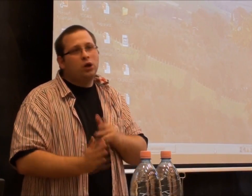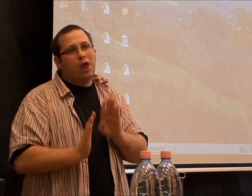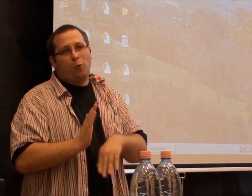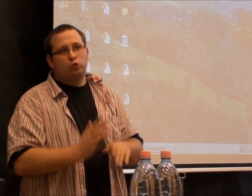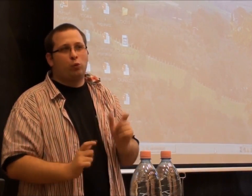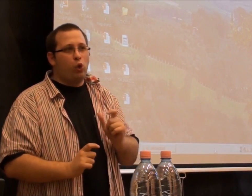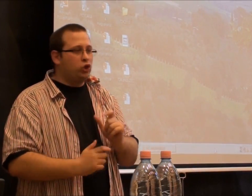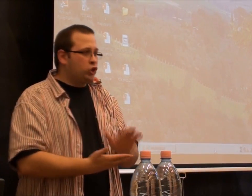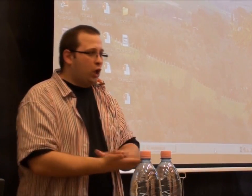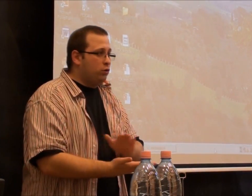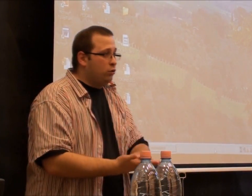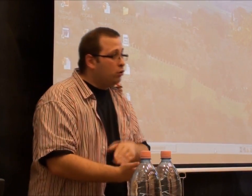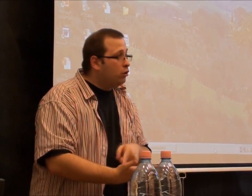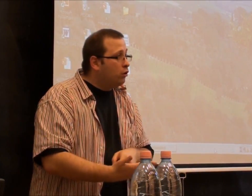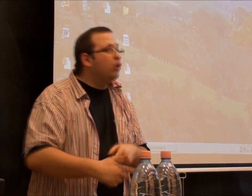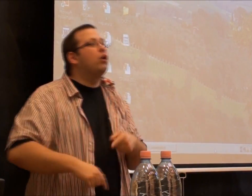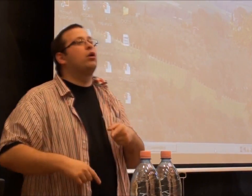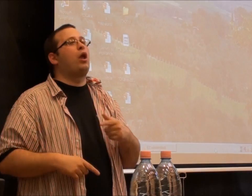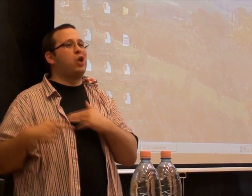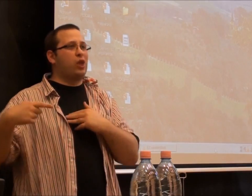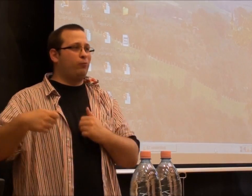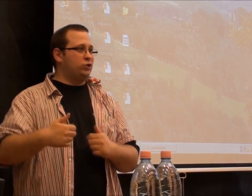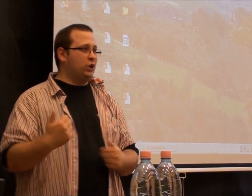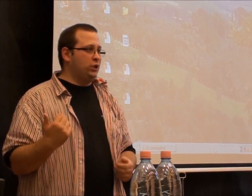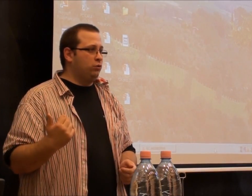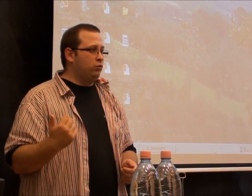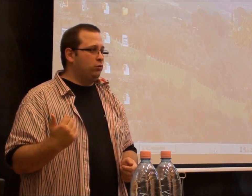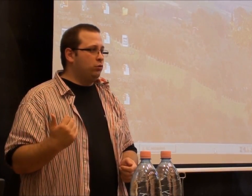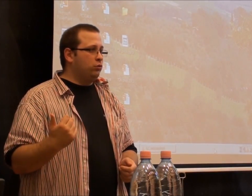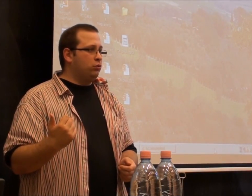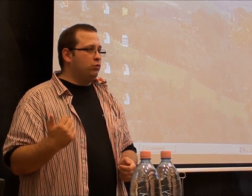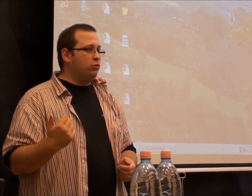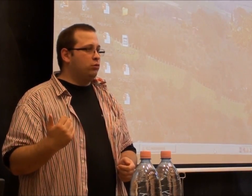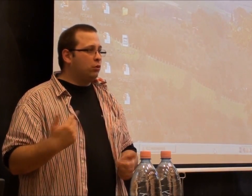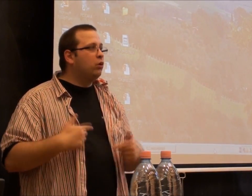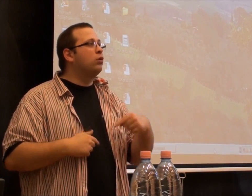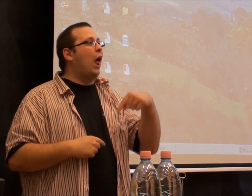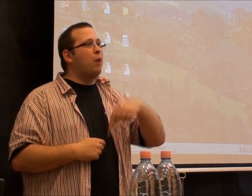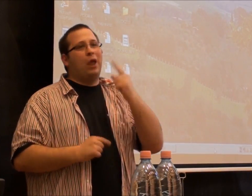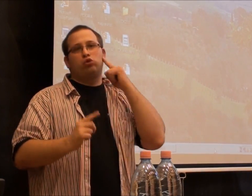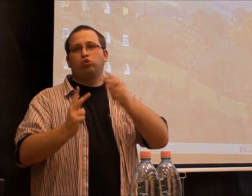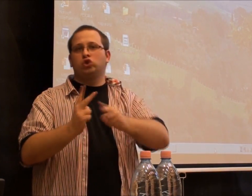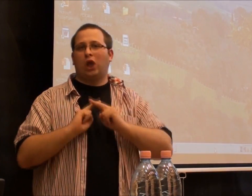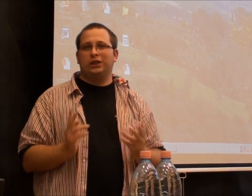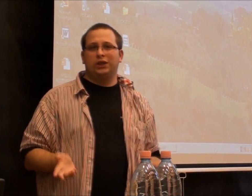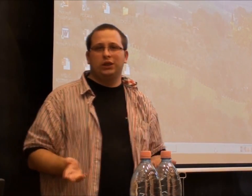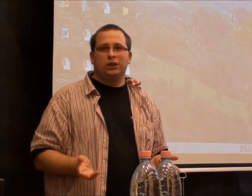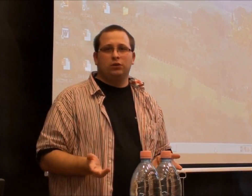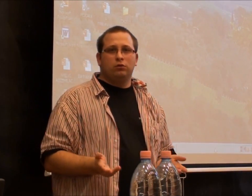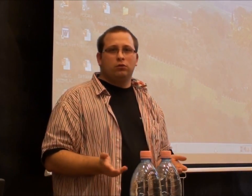lefémásolhatom. Nem olcsó volna a cserésztény. Egyetem fizeti. Ebben tud nekem